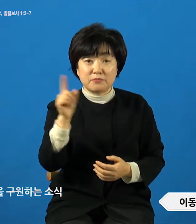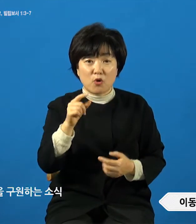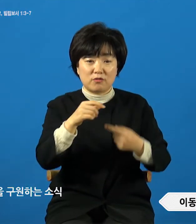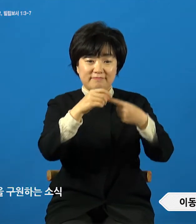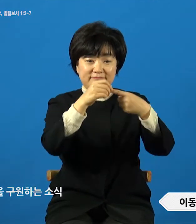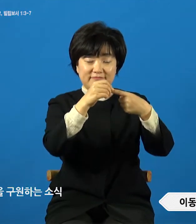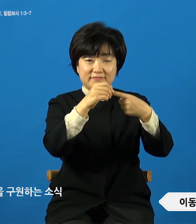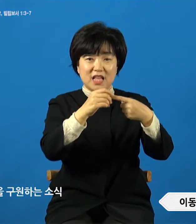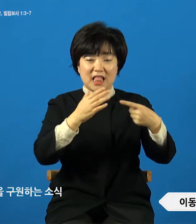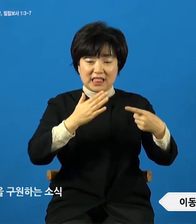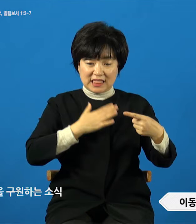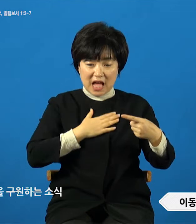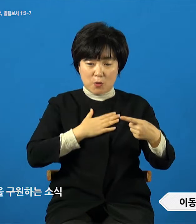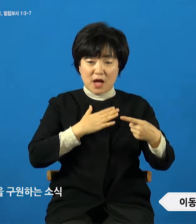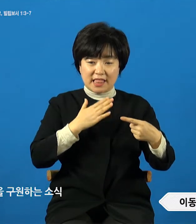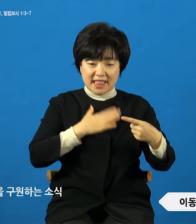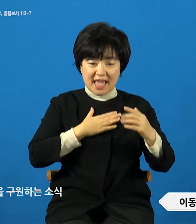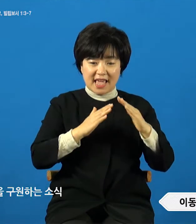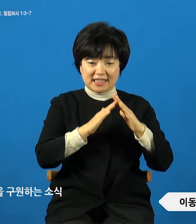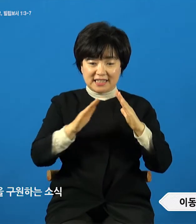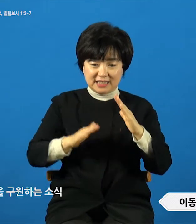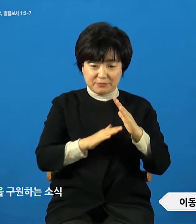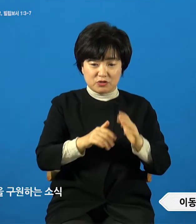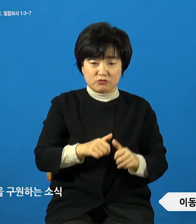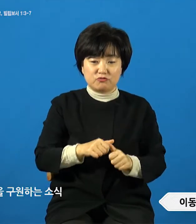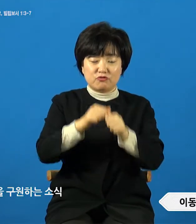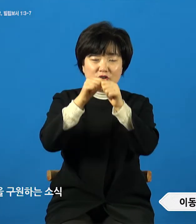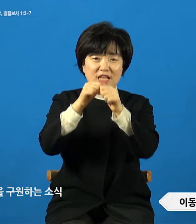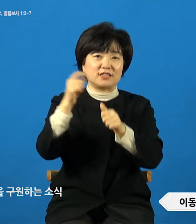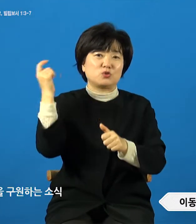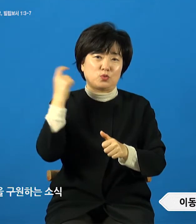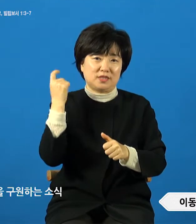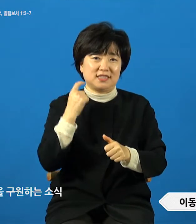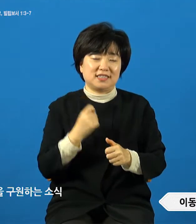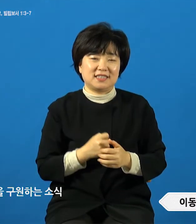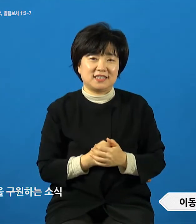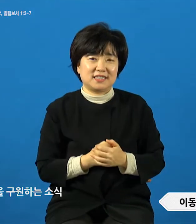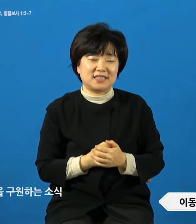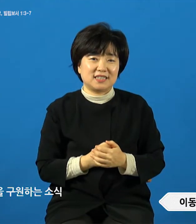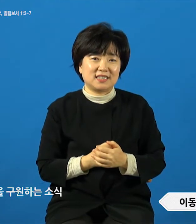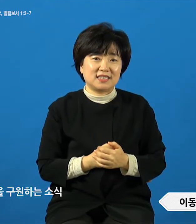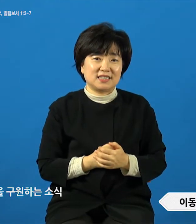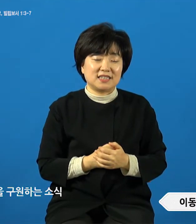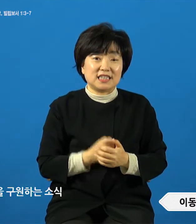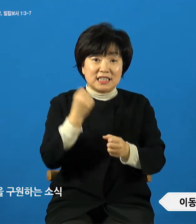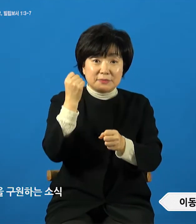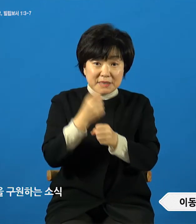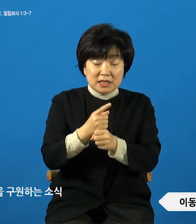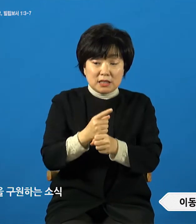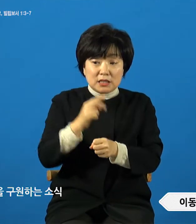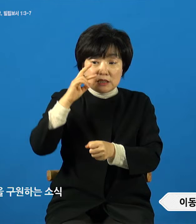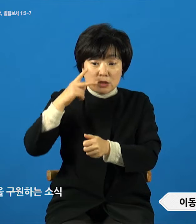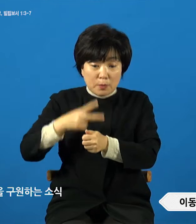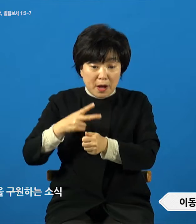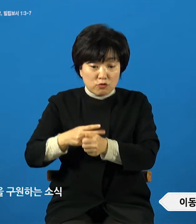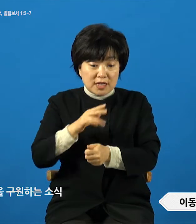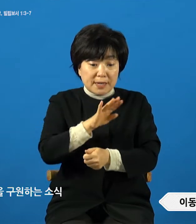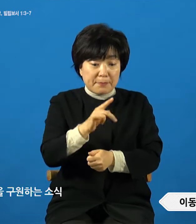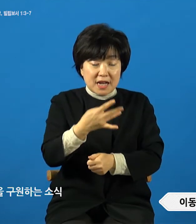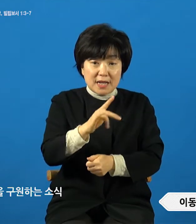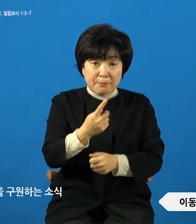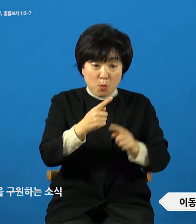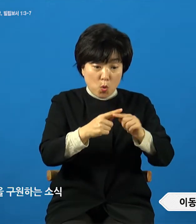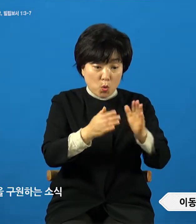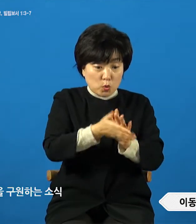집을 구원하는 소식이었습니다. 나와 내 집을 구원하는 소식입니다. 자, 이미 바울이 빌립보 도시에 와서